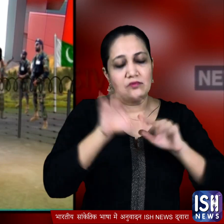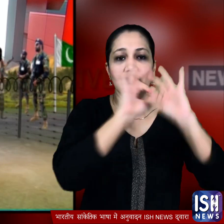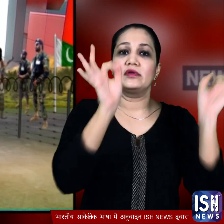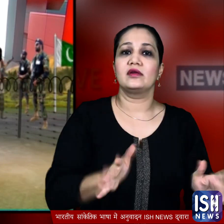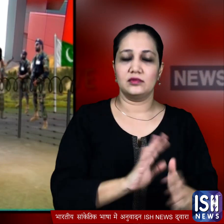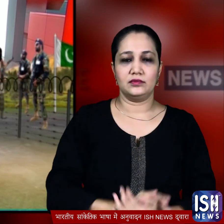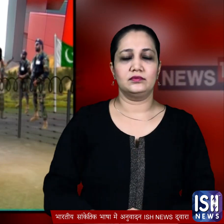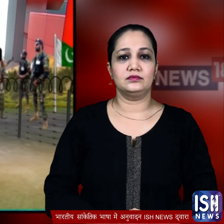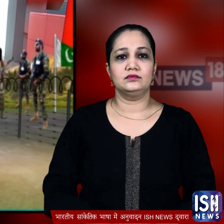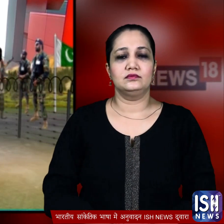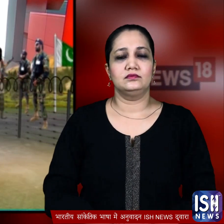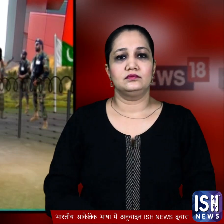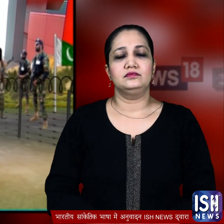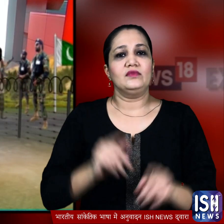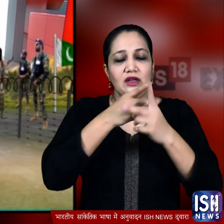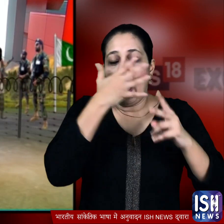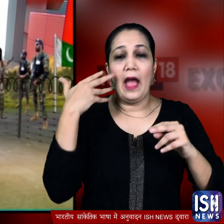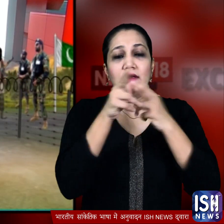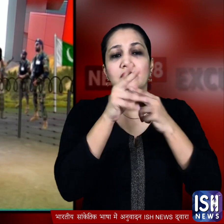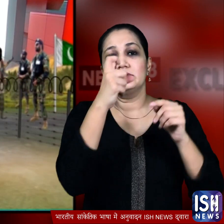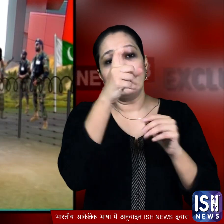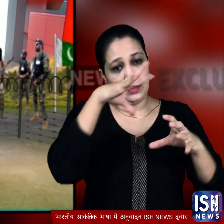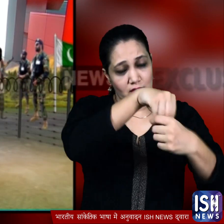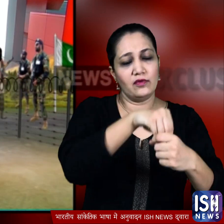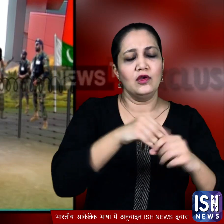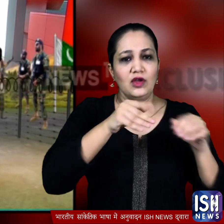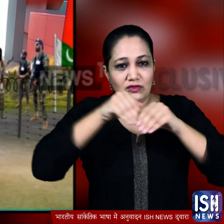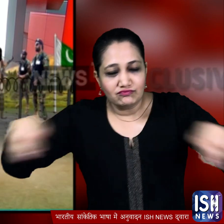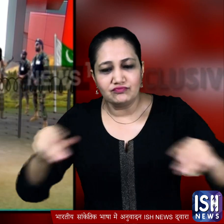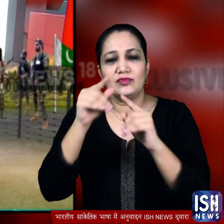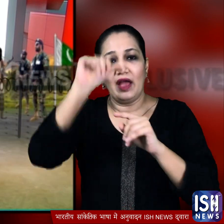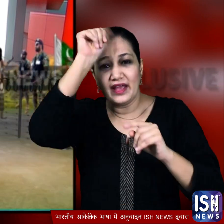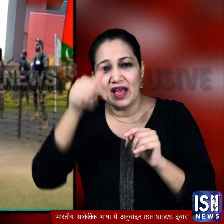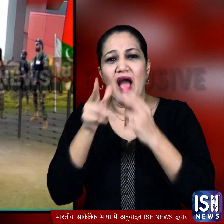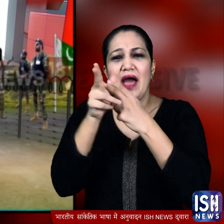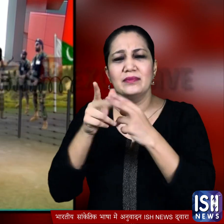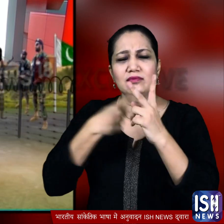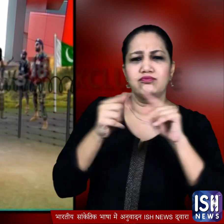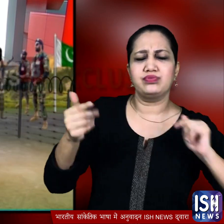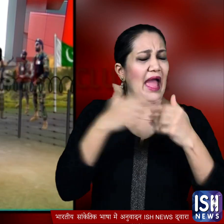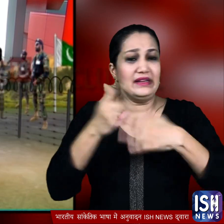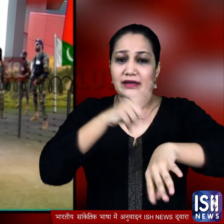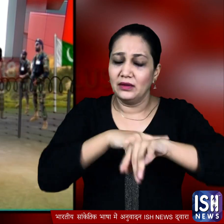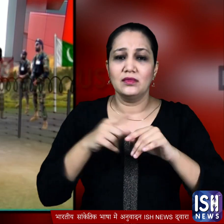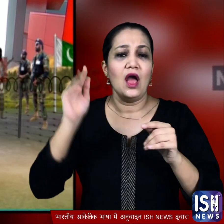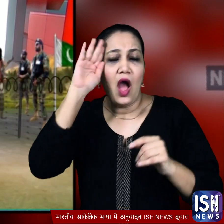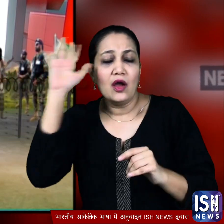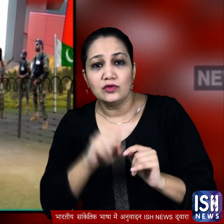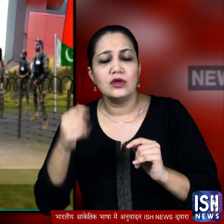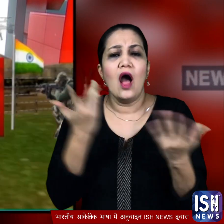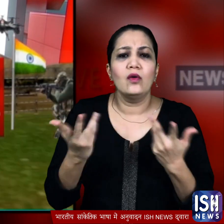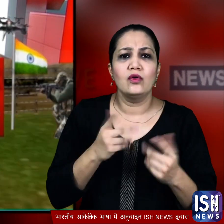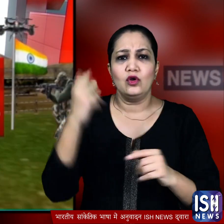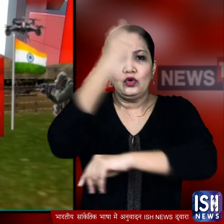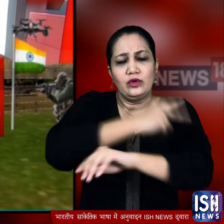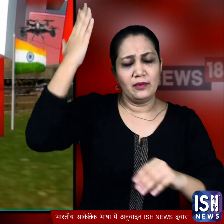लिए तैयार कर रखा। इसमें 7 आतंकियों को भी शामिल किया गया है जो सीमा पर तैनात भारतीय जवानों पर कभी भी हमला कर सकते हैं। इस बात का पता तब